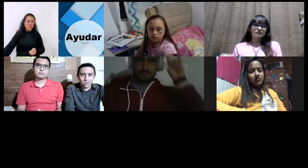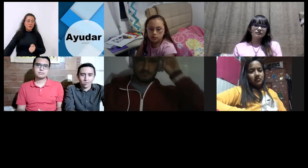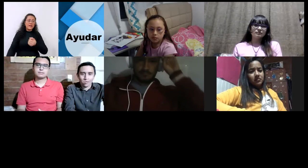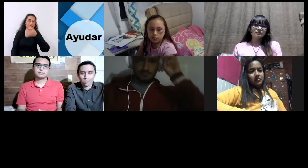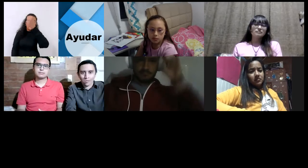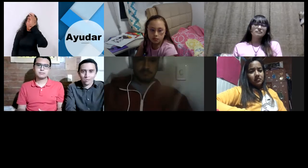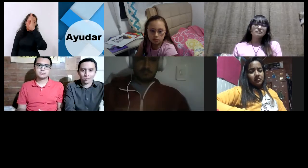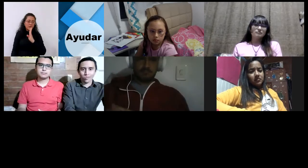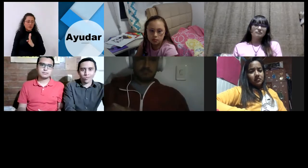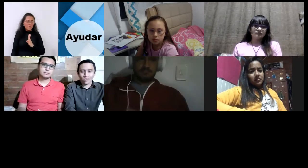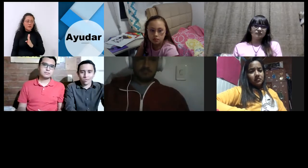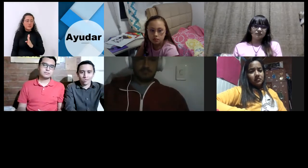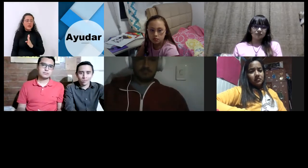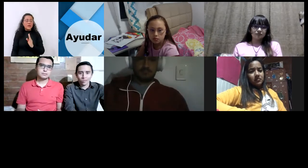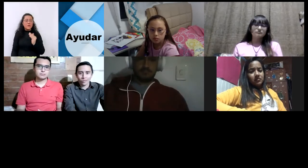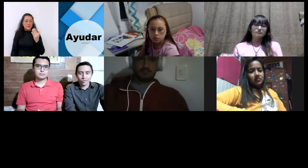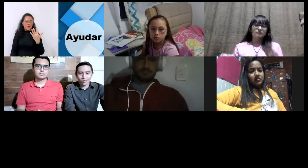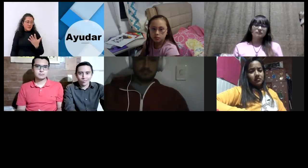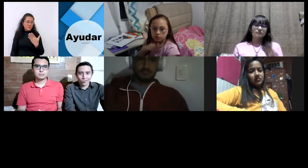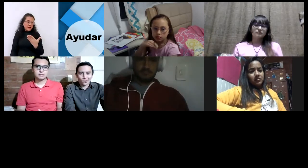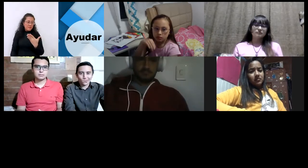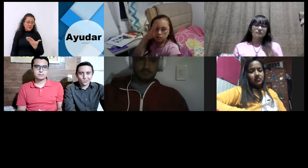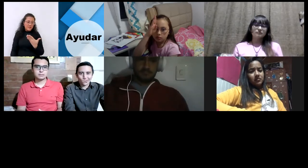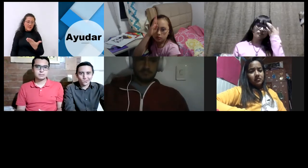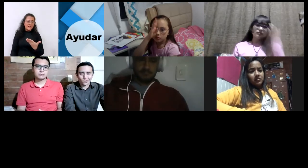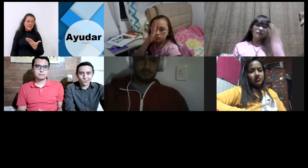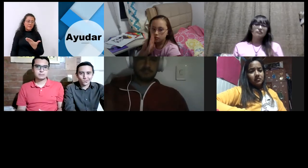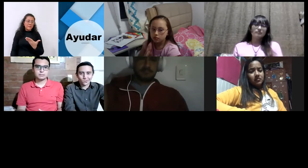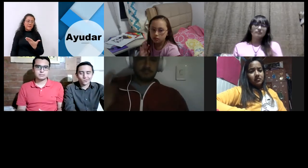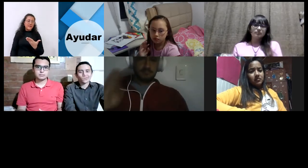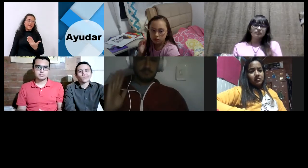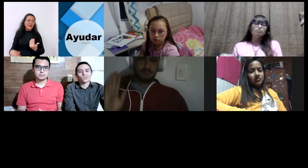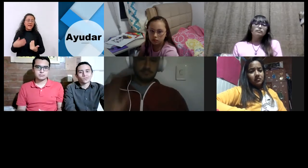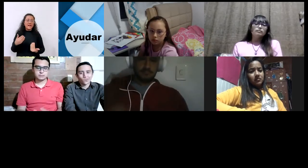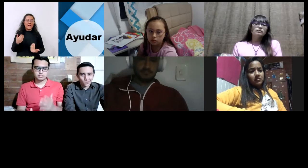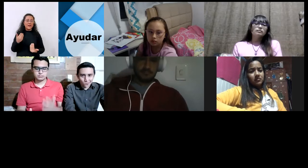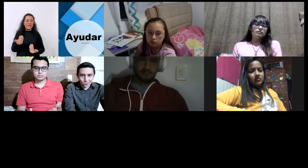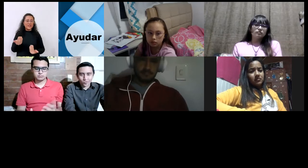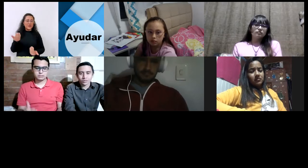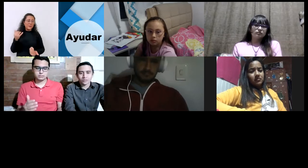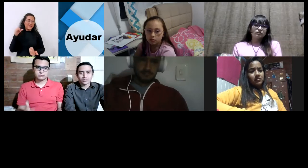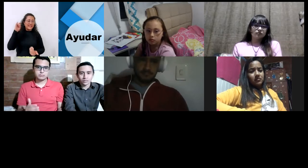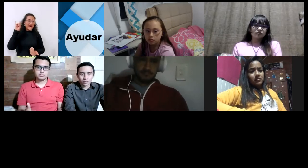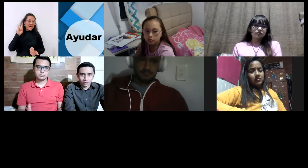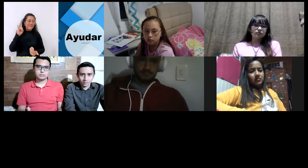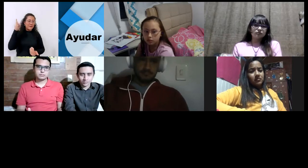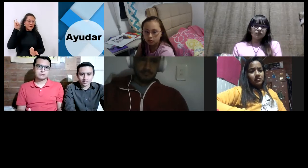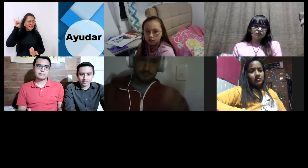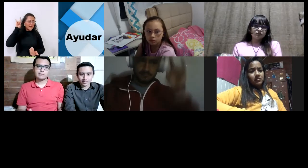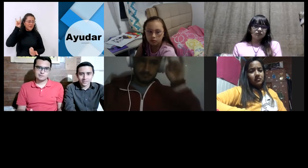la seña de Dios, usamos siempre la mano derecha. Y cosas como del diablo o así, usamos la